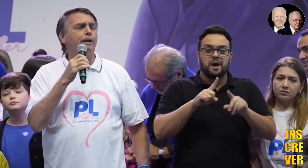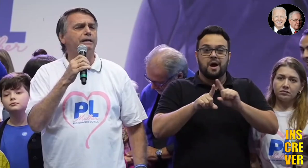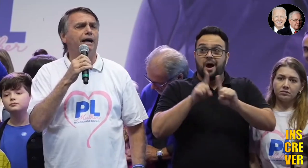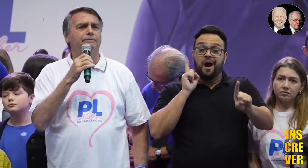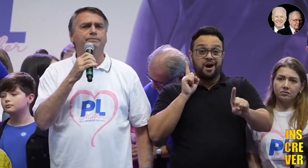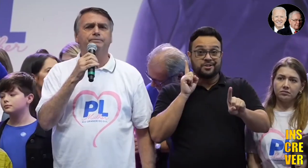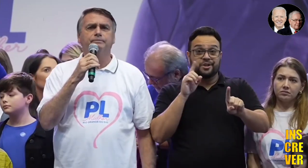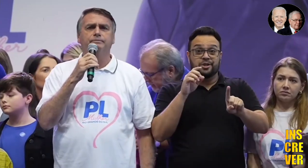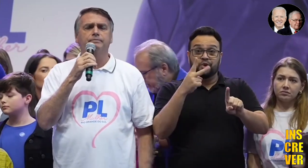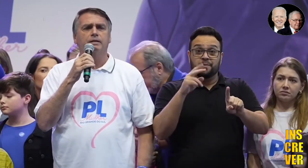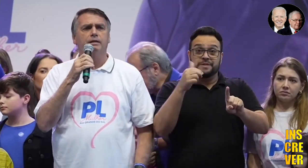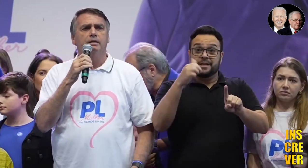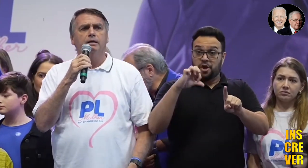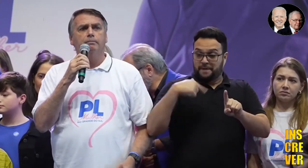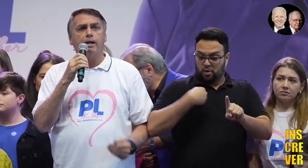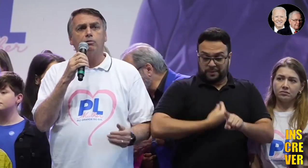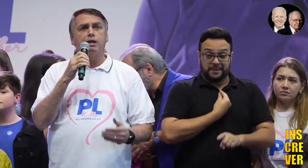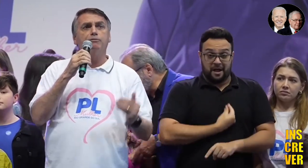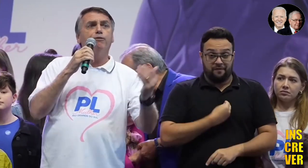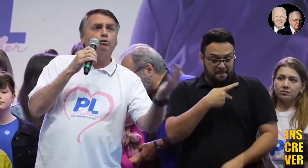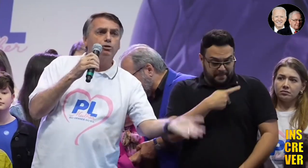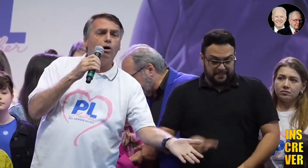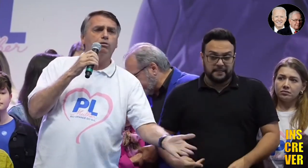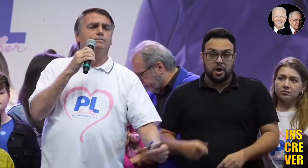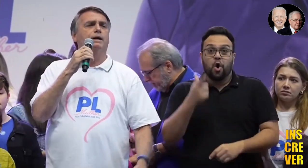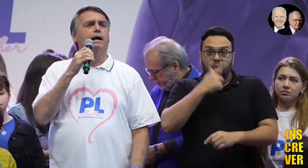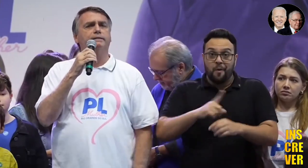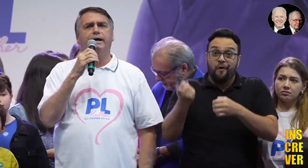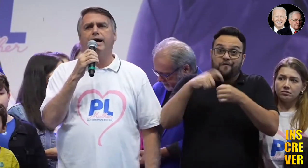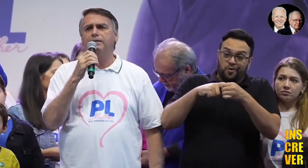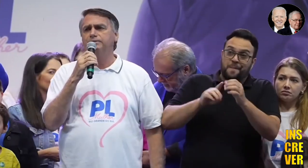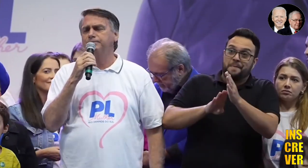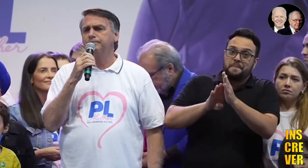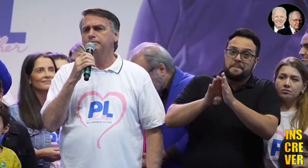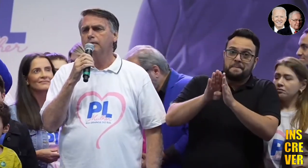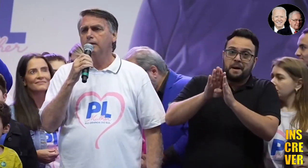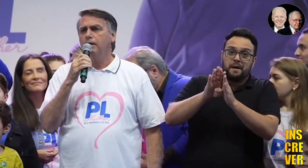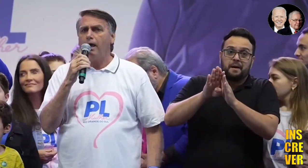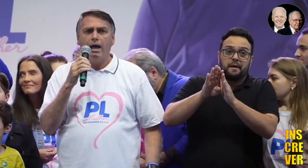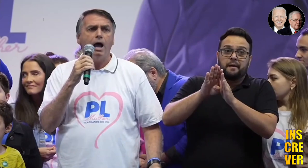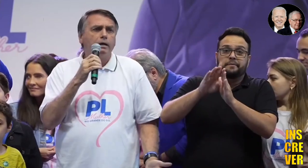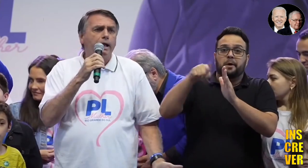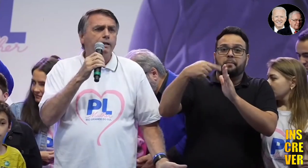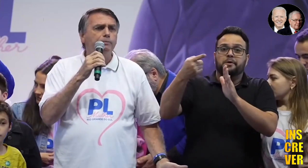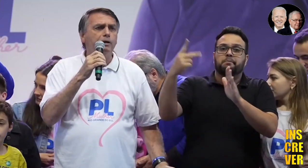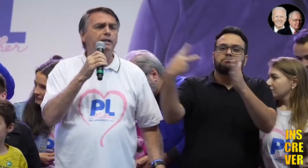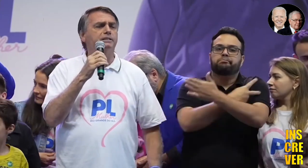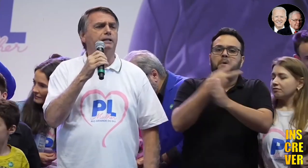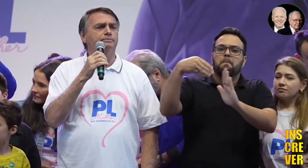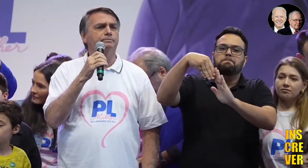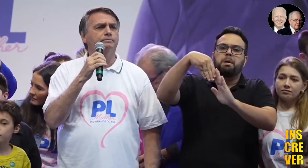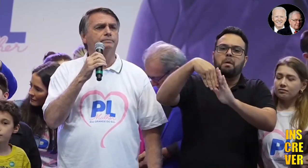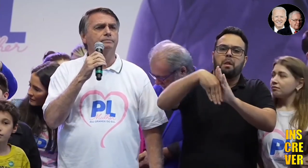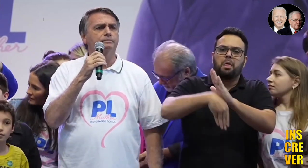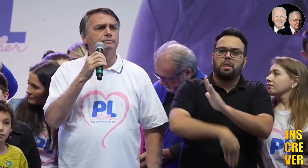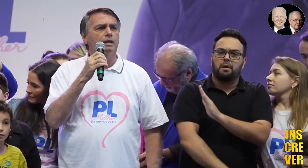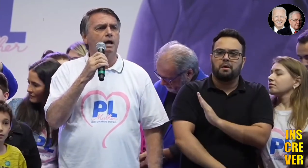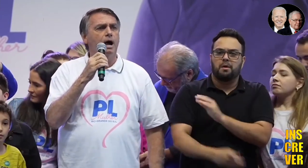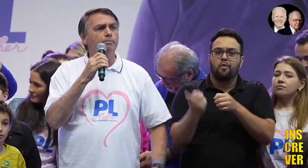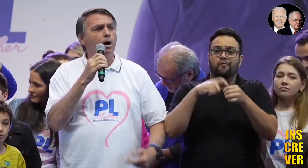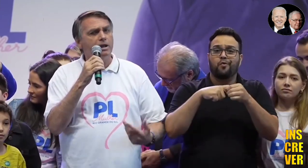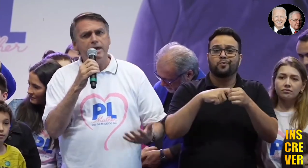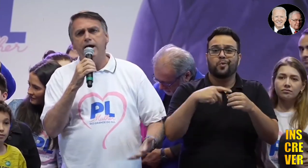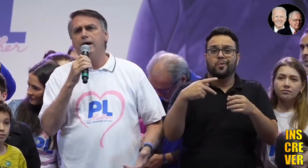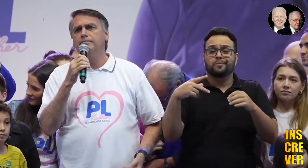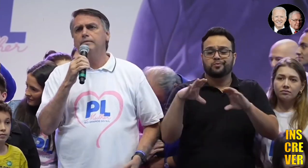19 para cá. Mas o que que voltou a dar errado? É a classe política.